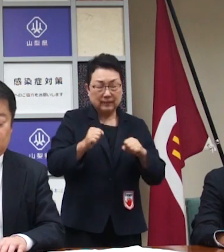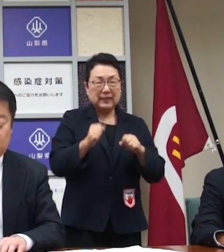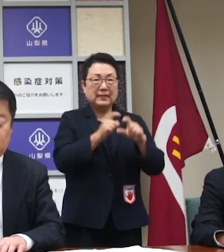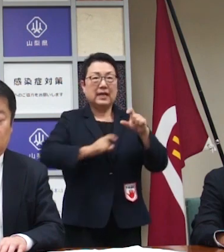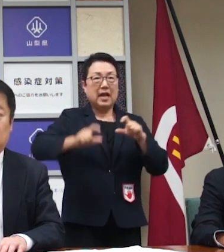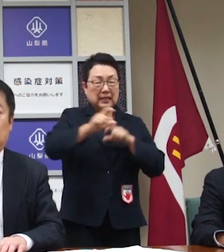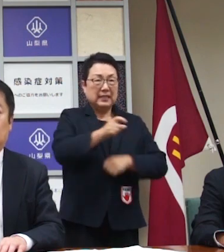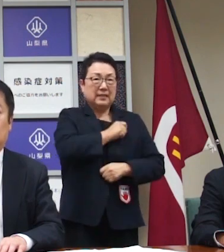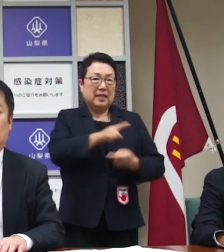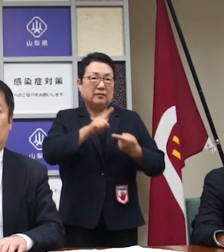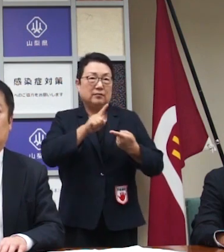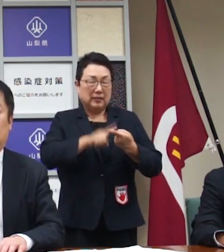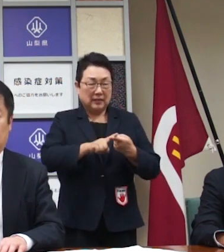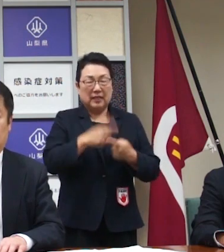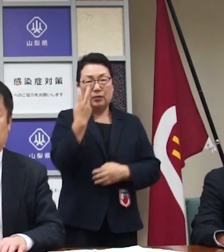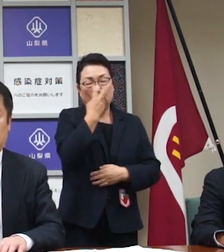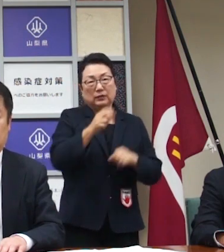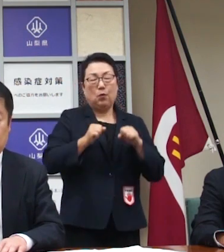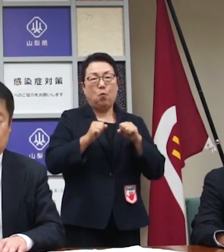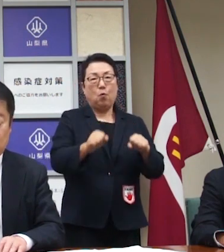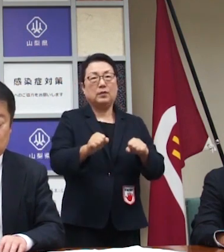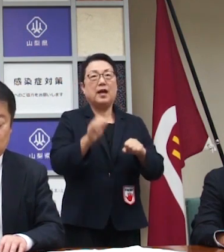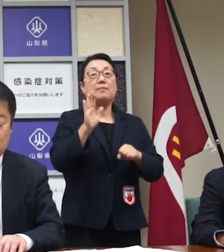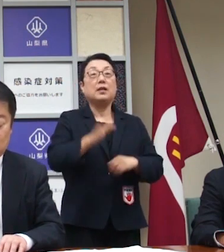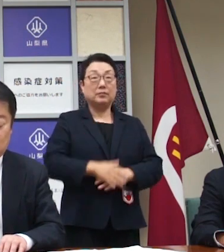積極的疫学調査を行います。